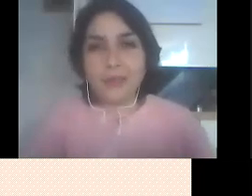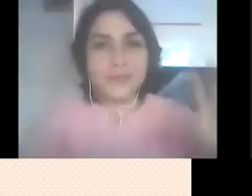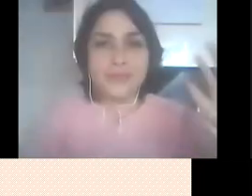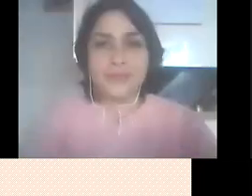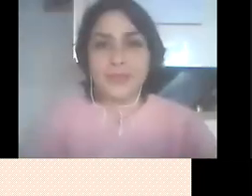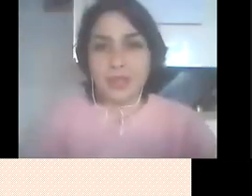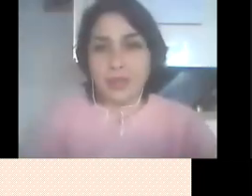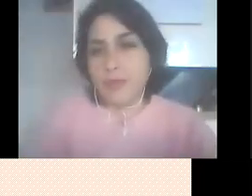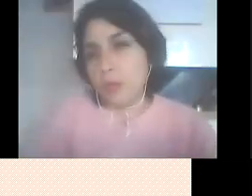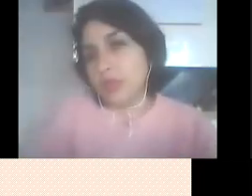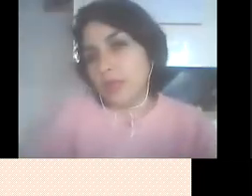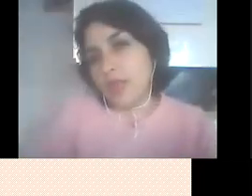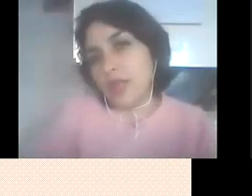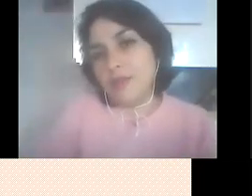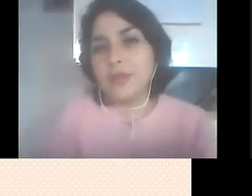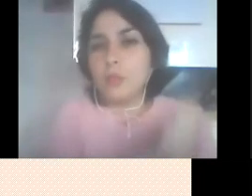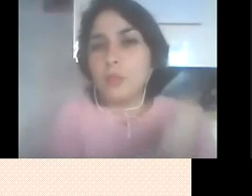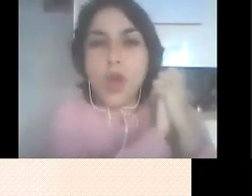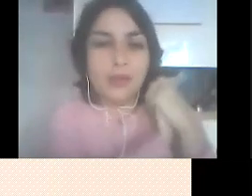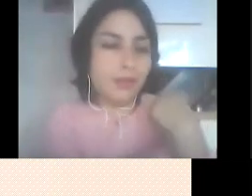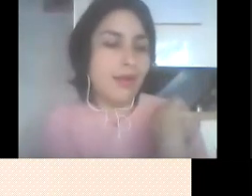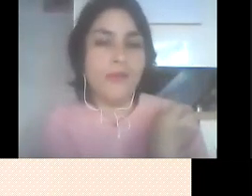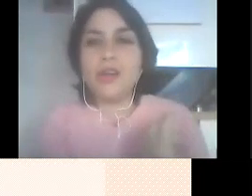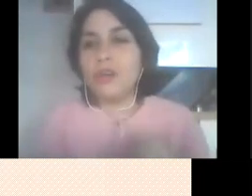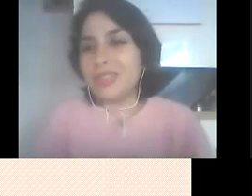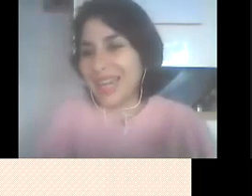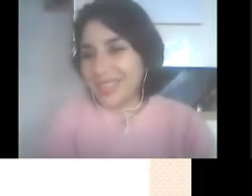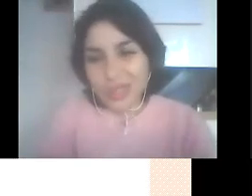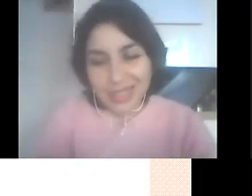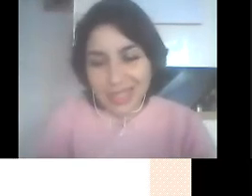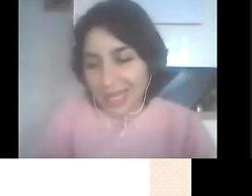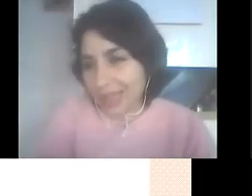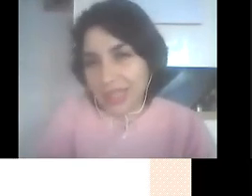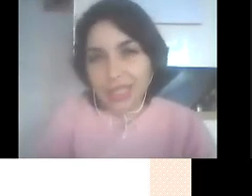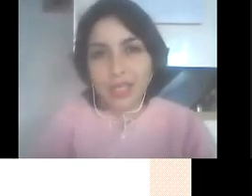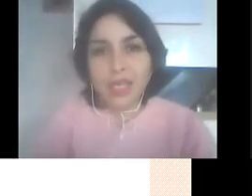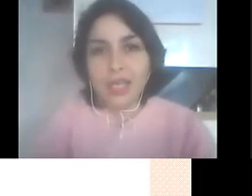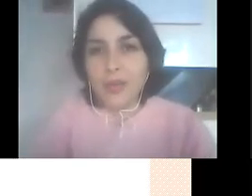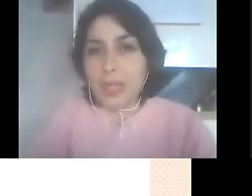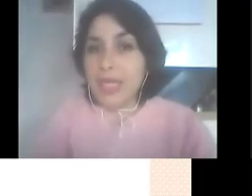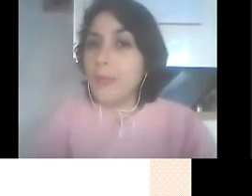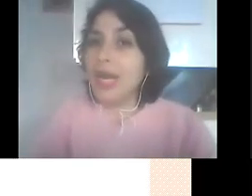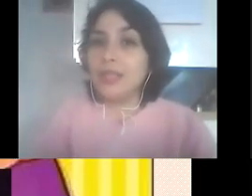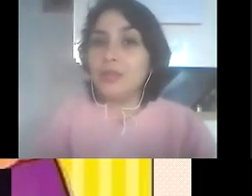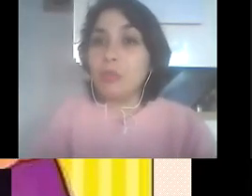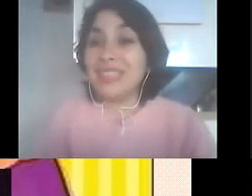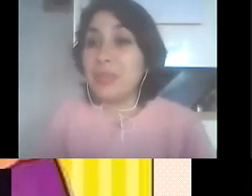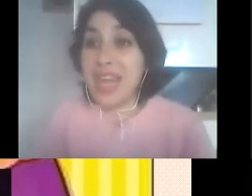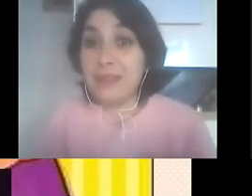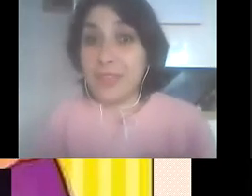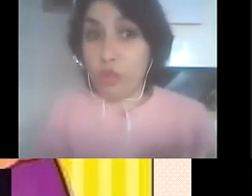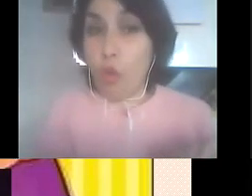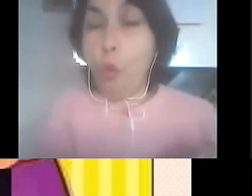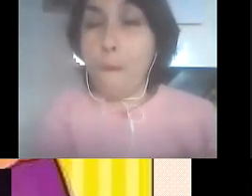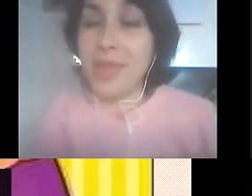Ahora, veamos qué viene. Buen trabajo, los han hecho excelente. Y para eso vamos a